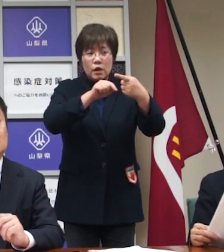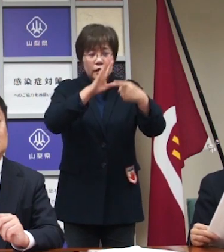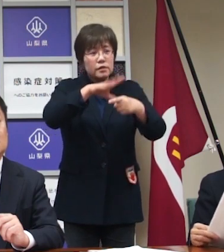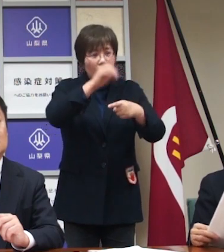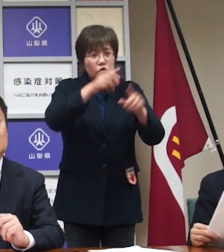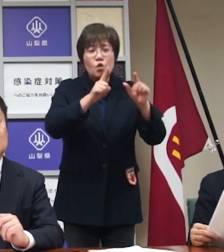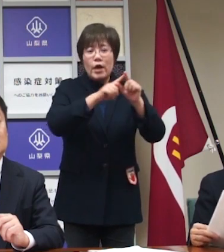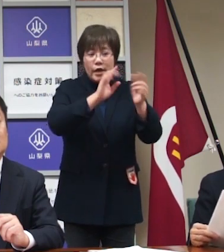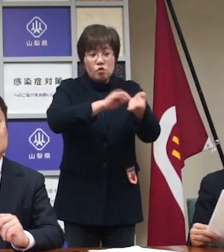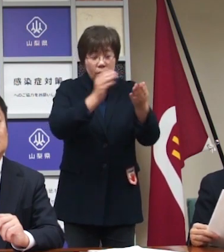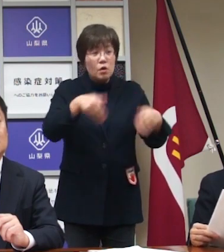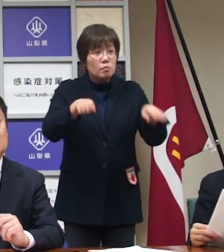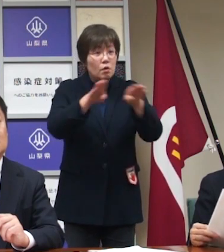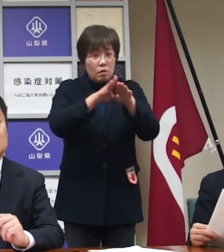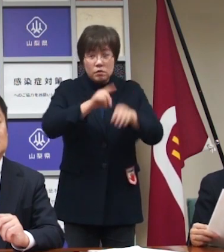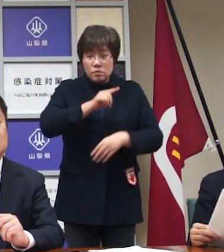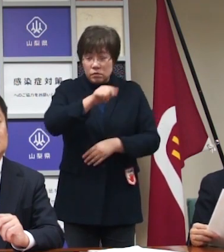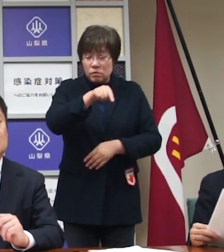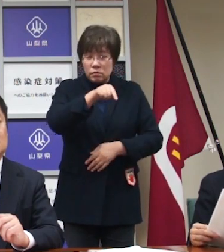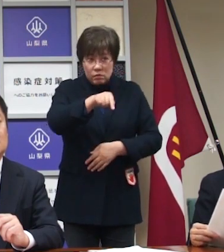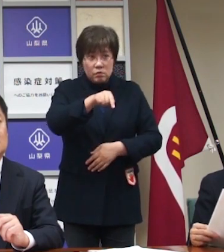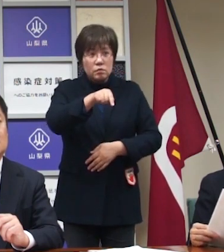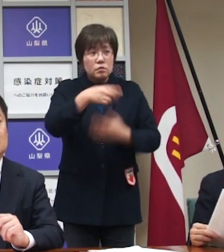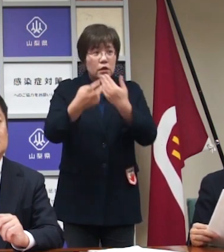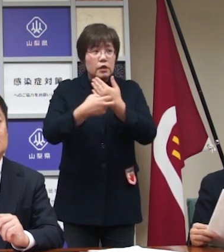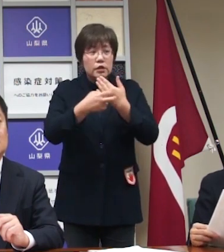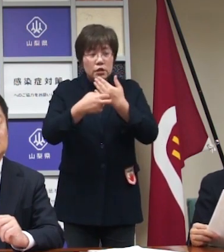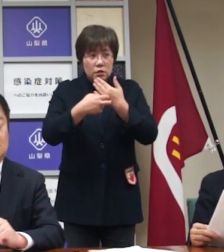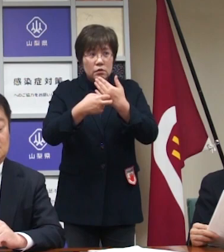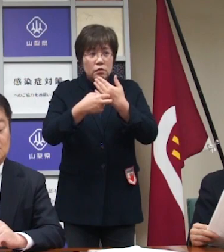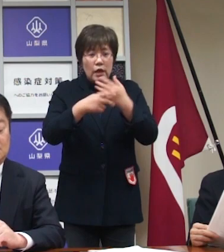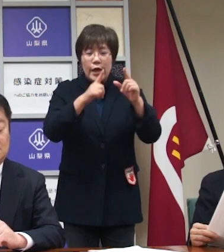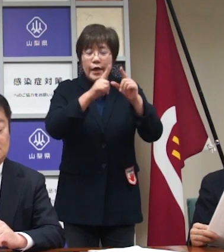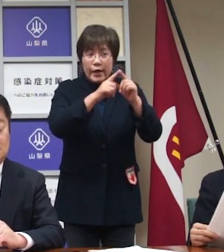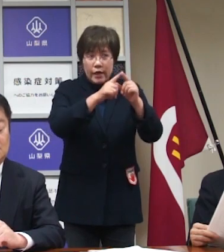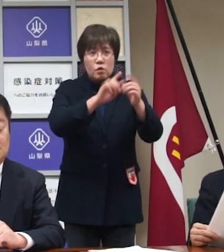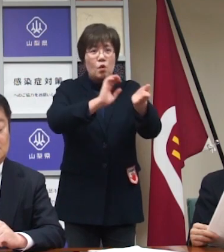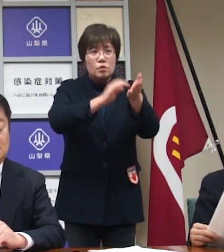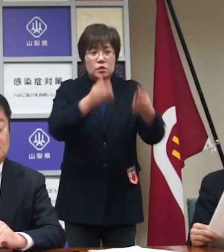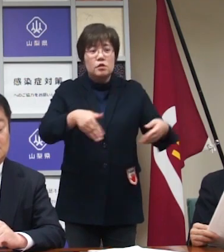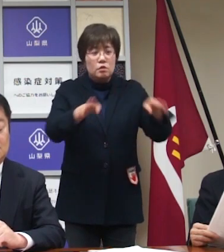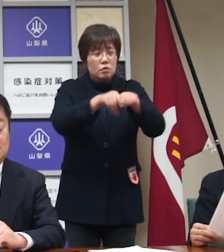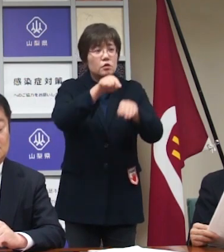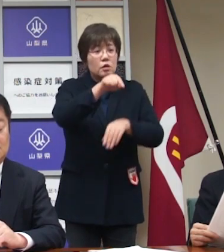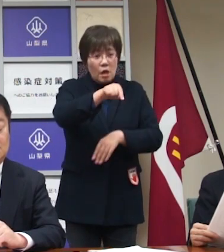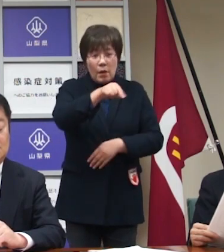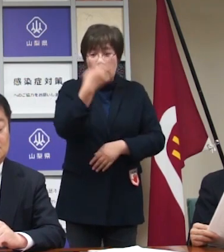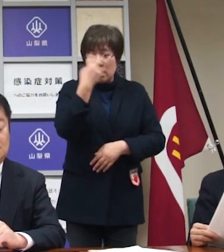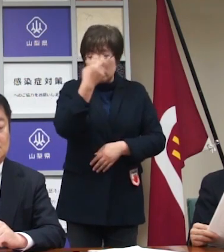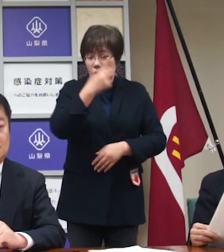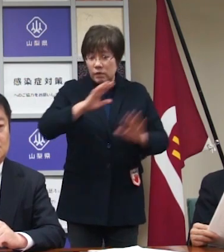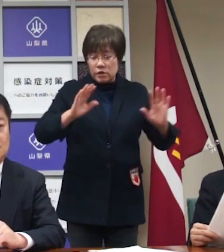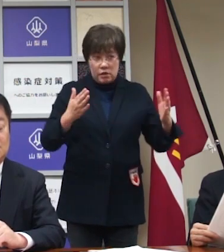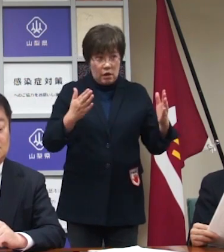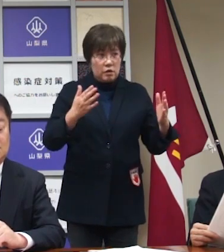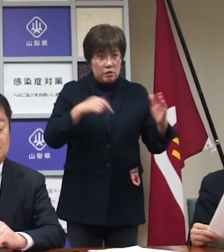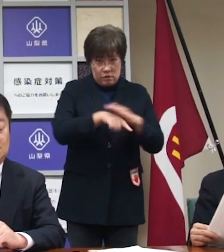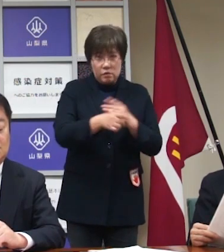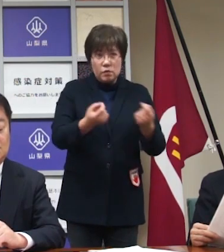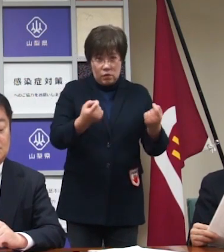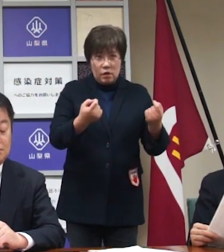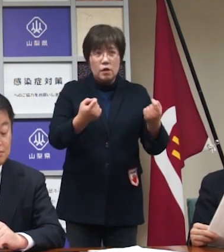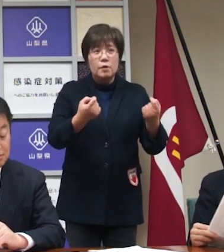になってます。データ発表してます。 A の医療機関ではPCR 検査をしてないわけです。これ